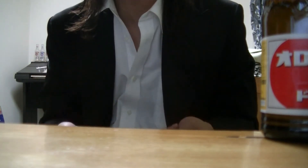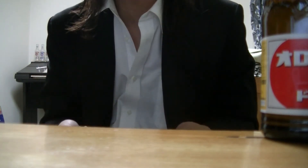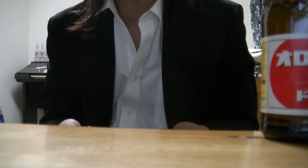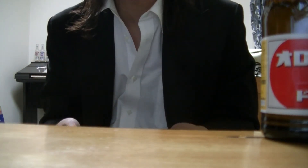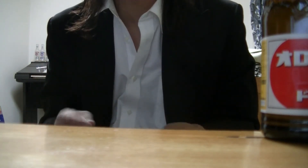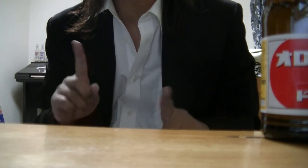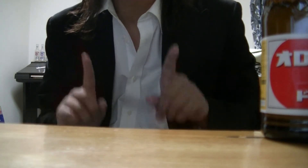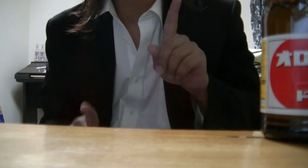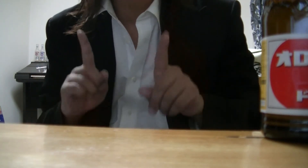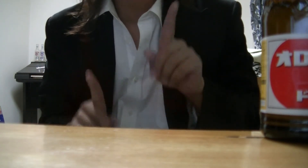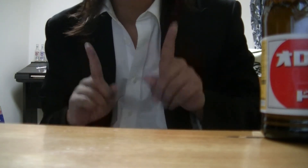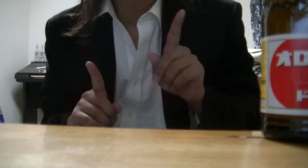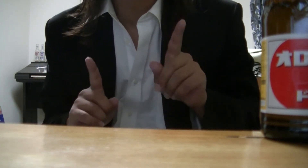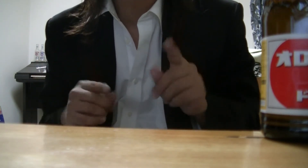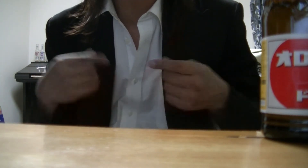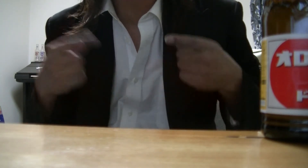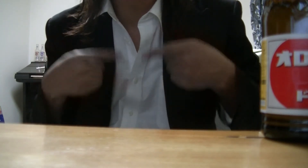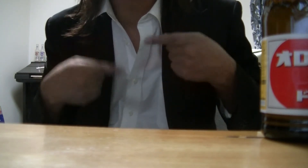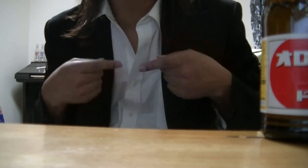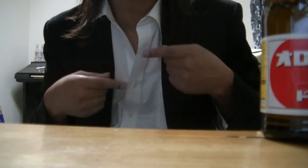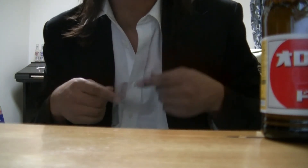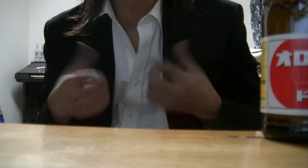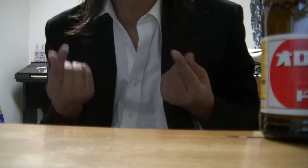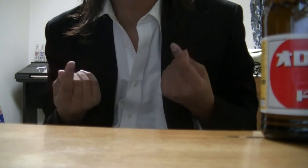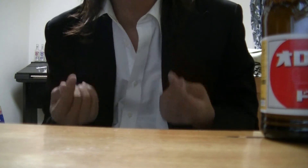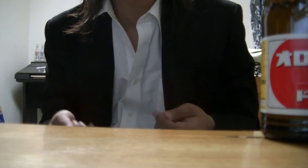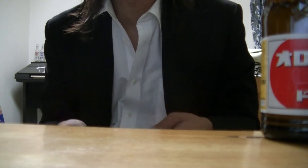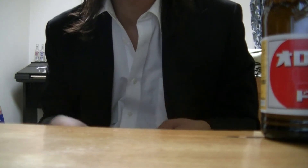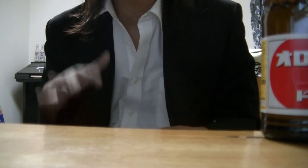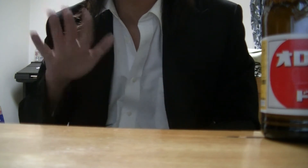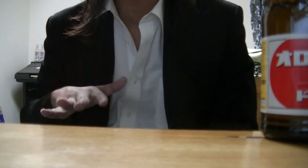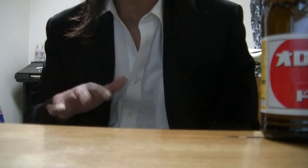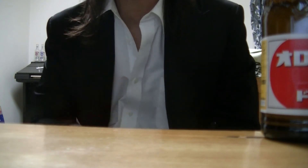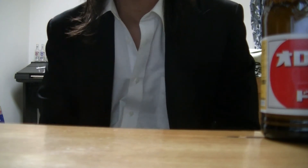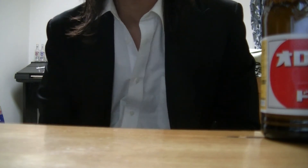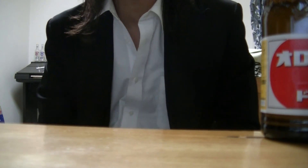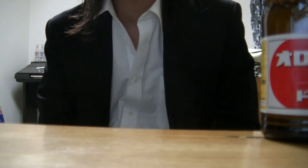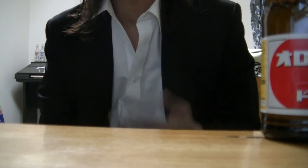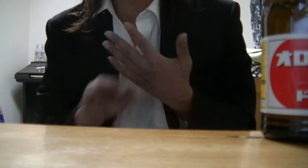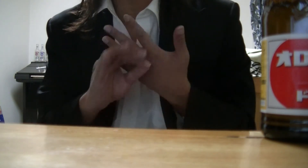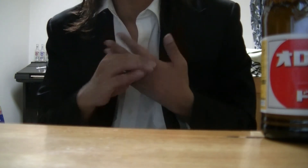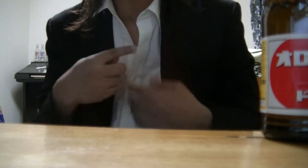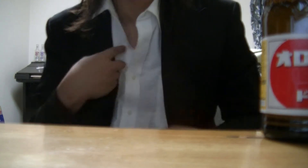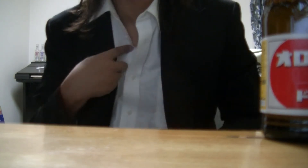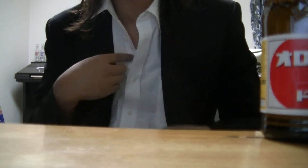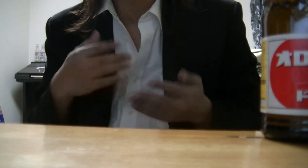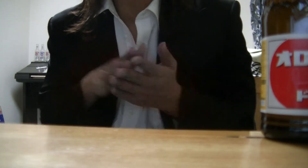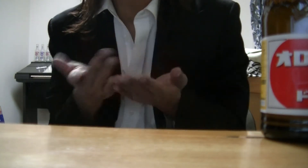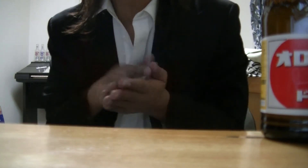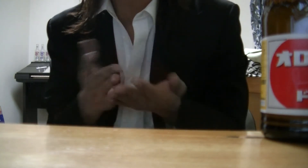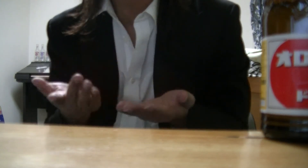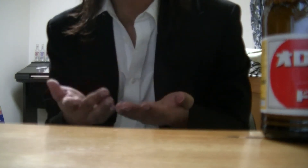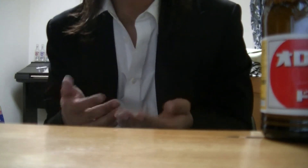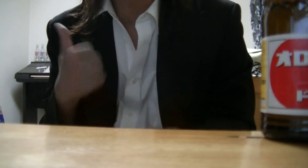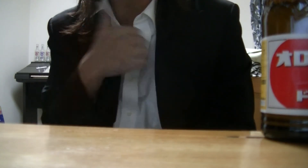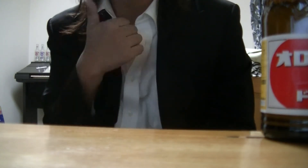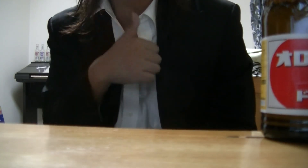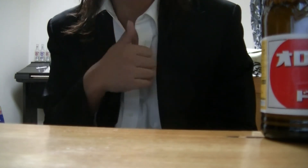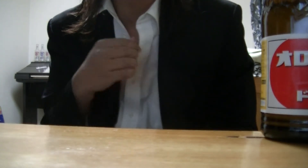係とか人間関係なんですよね。そういう意味ではありますね。例えば僕が今まで読んだ本で、ああこれは現場、いや結